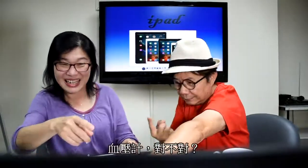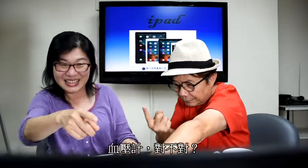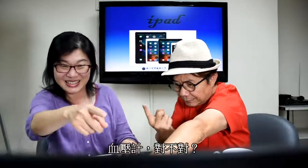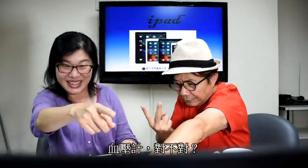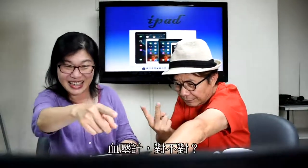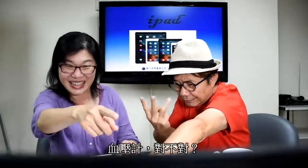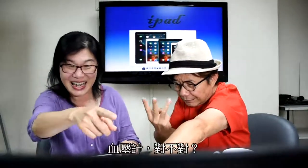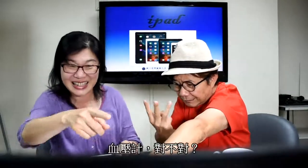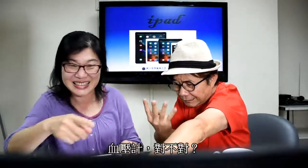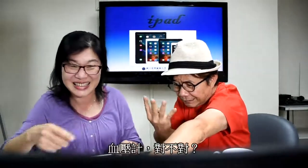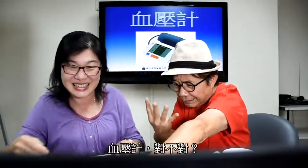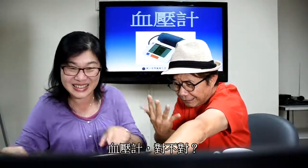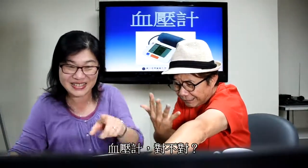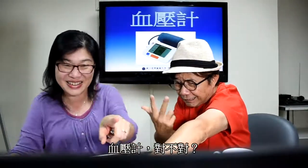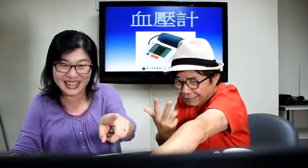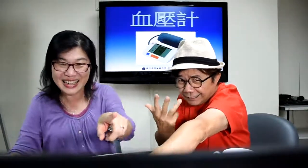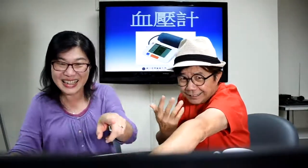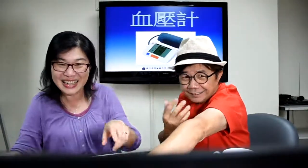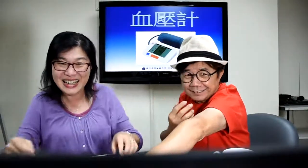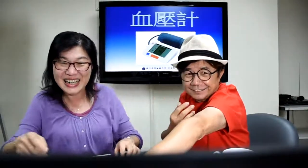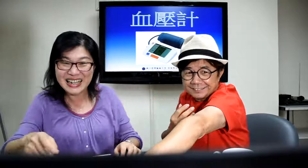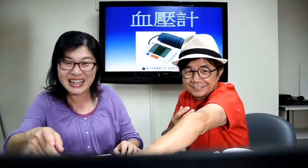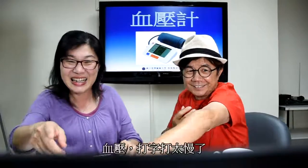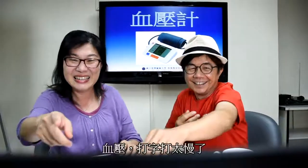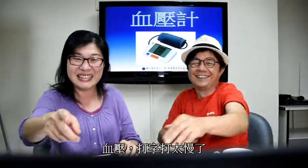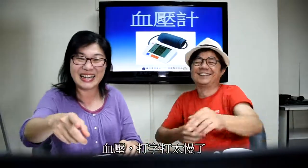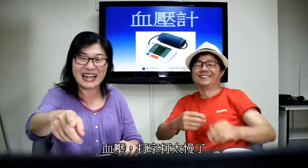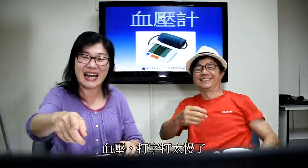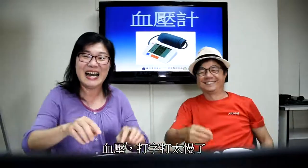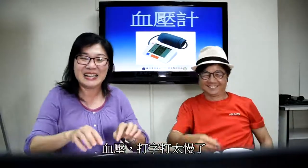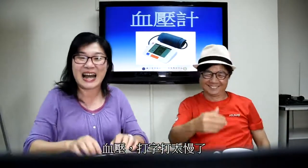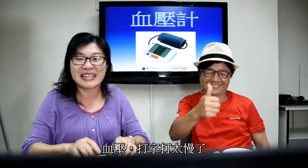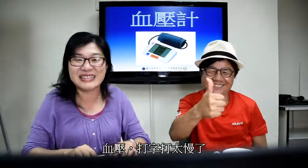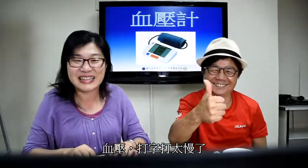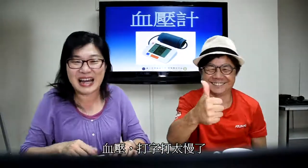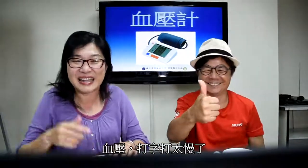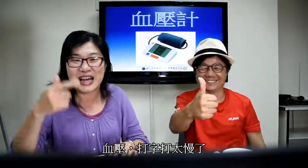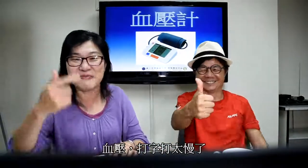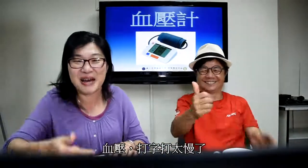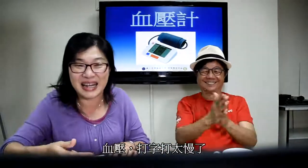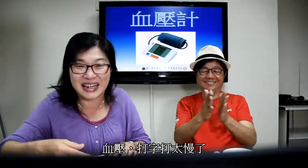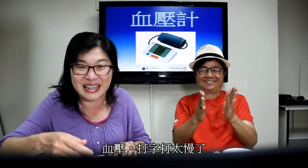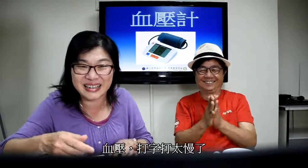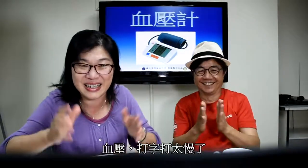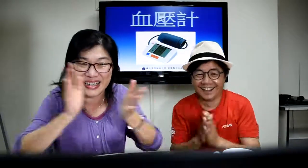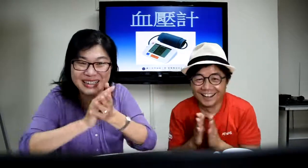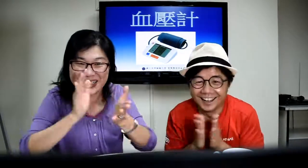血压计对不对？血压打字打太慢了，对的，